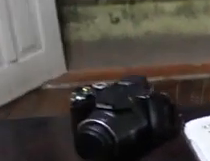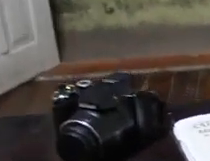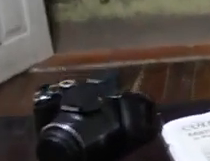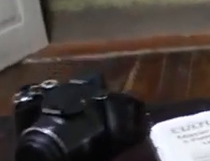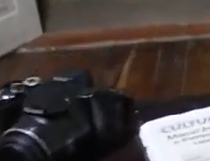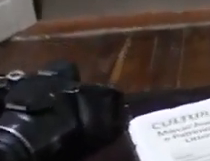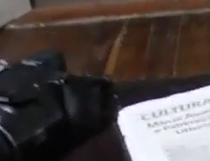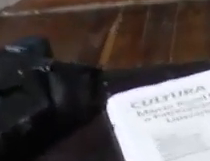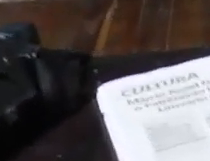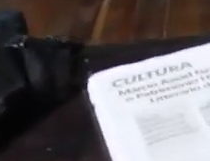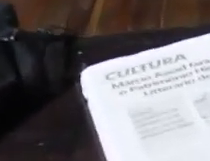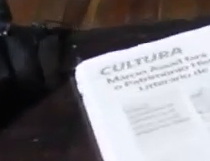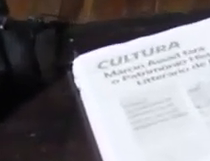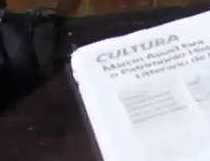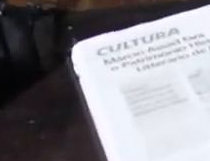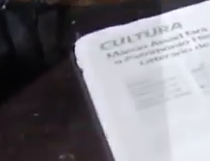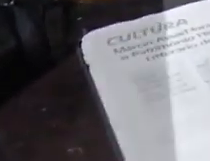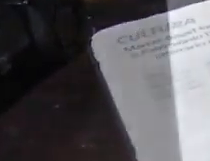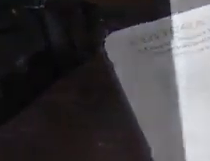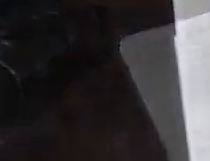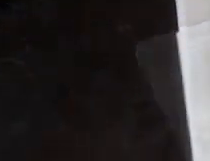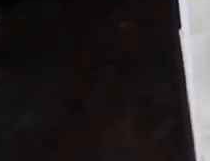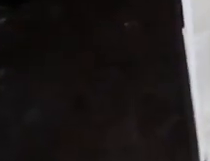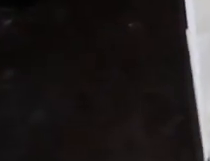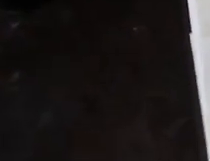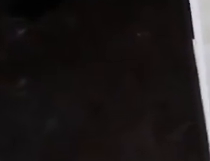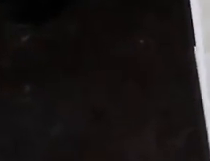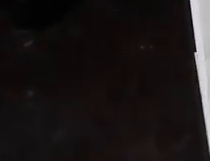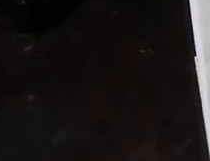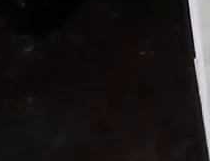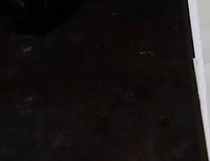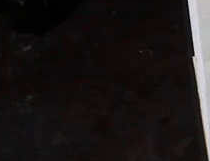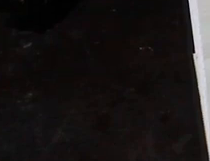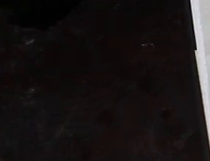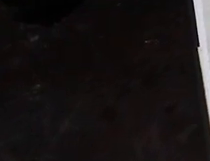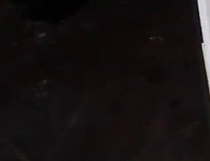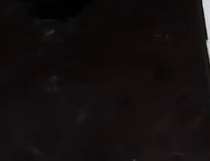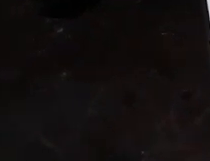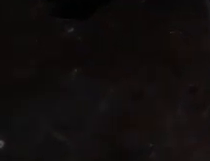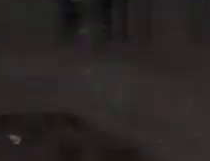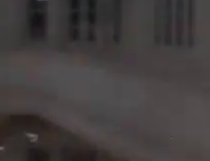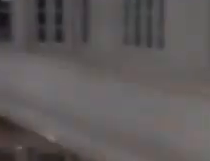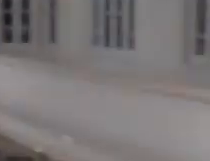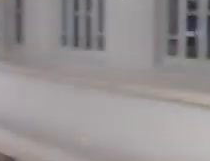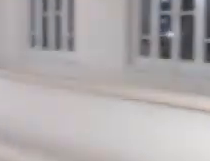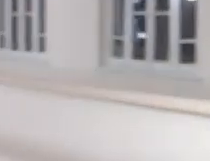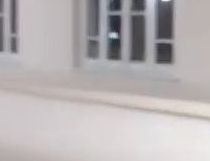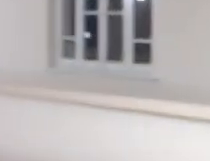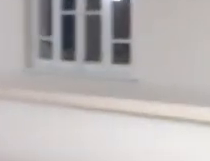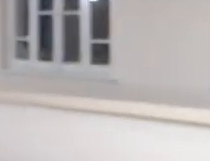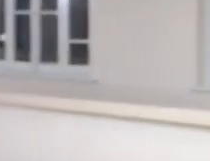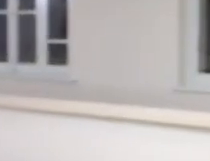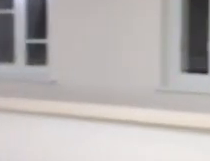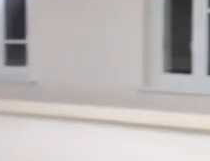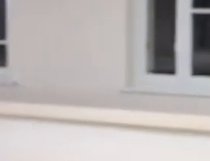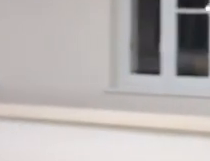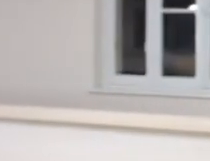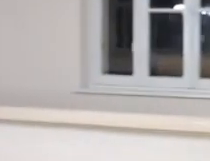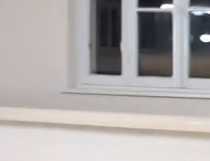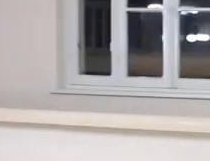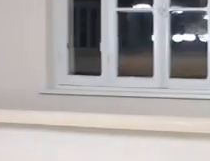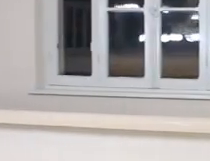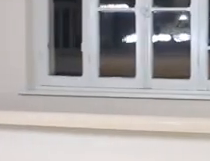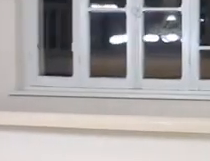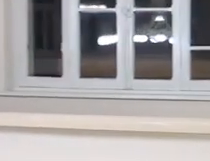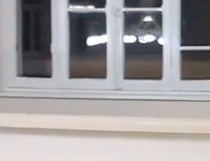herdeiros desse patrimônio. Aníbal Ribeiro Filho, adaptado do discurso em comemoração ao